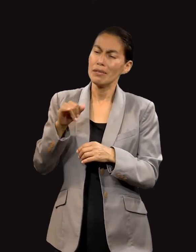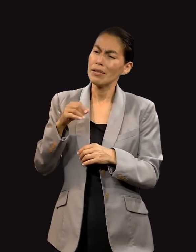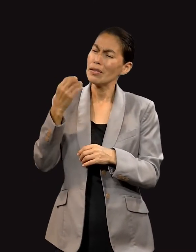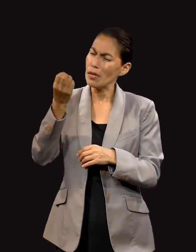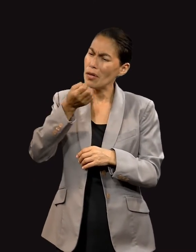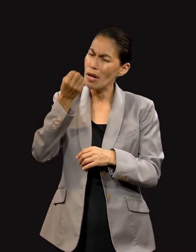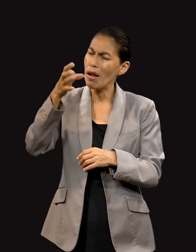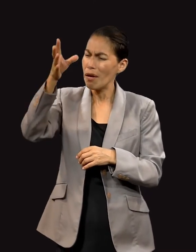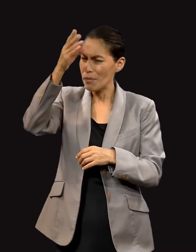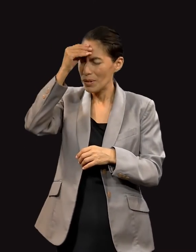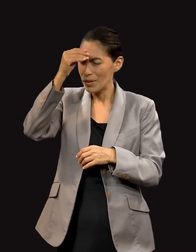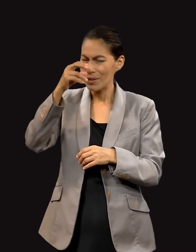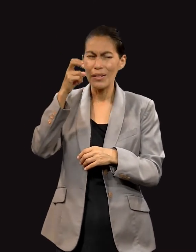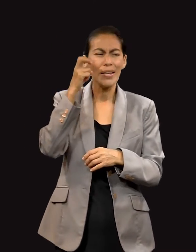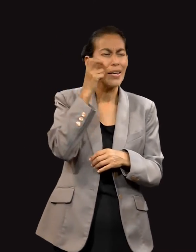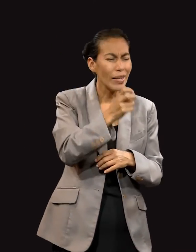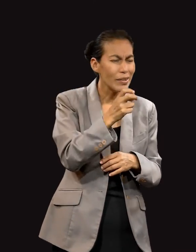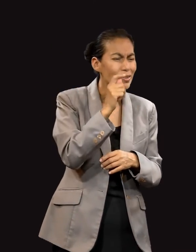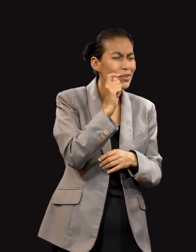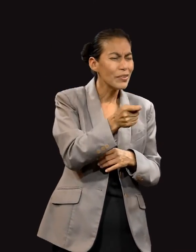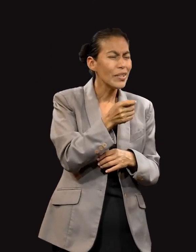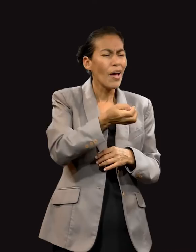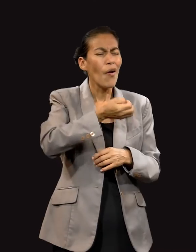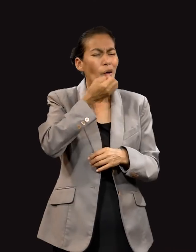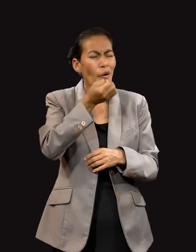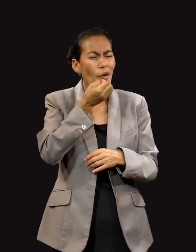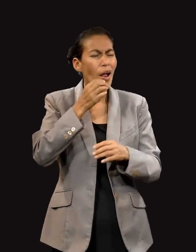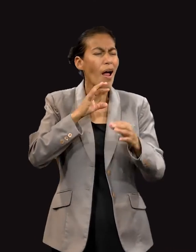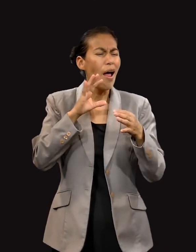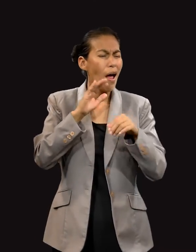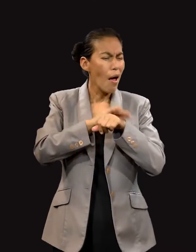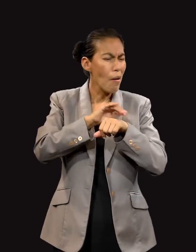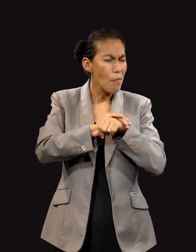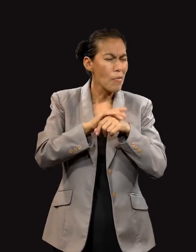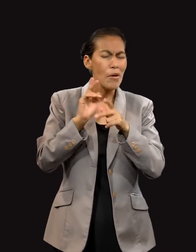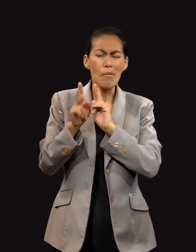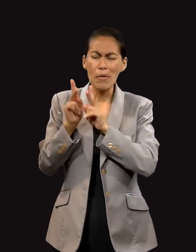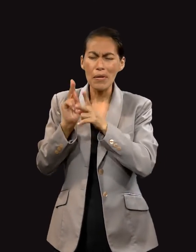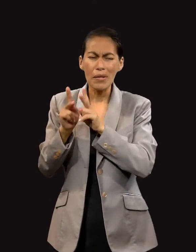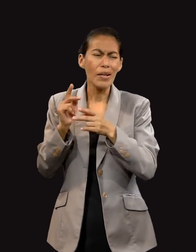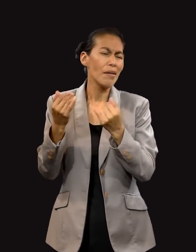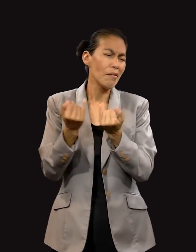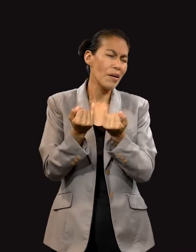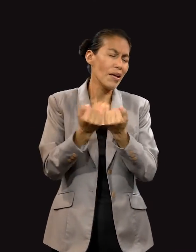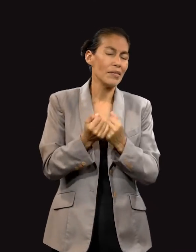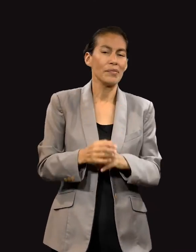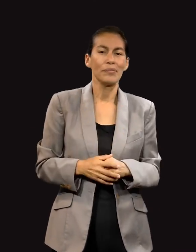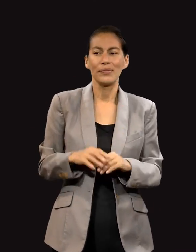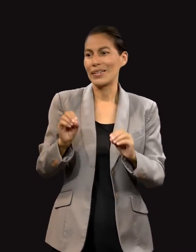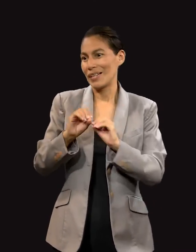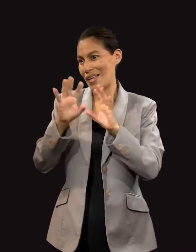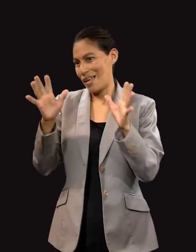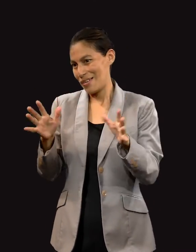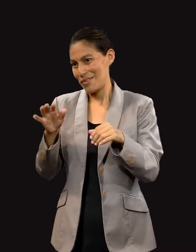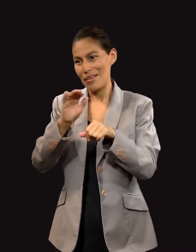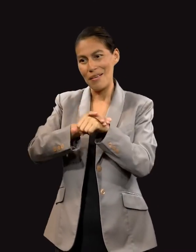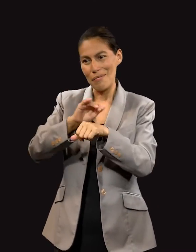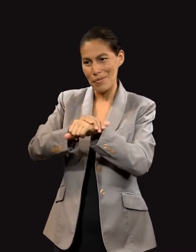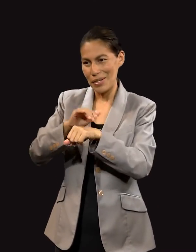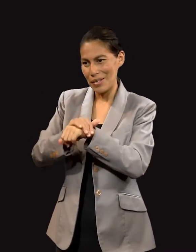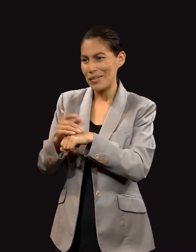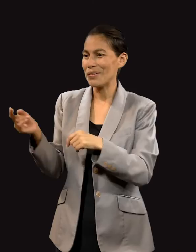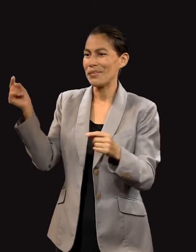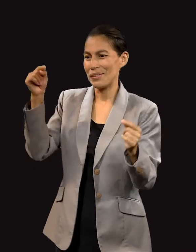aprender el compañerismo con Dios en oración. Y desde luego los amigos que venían